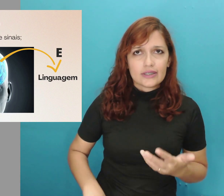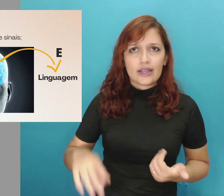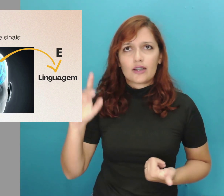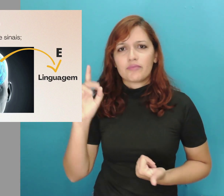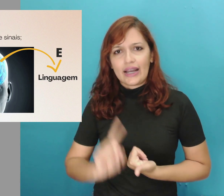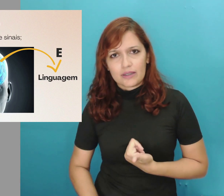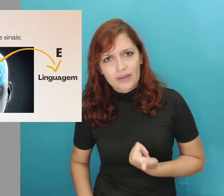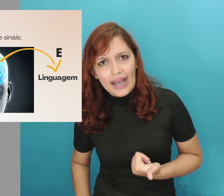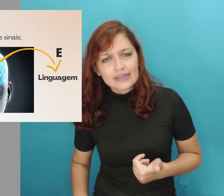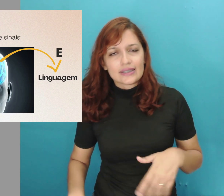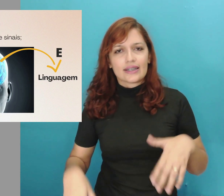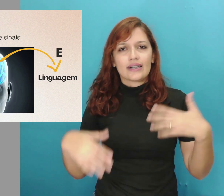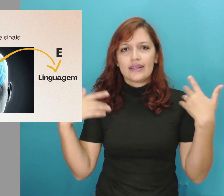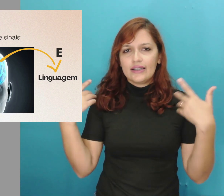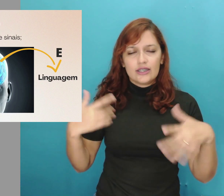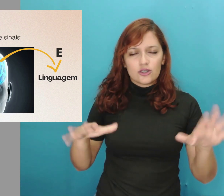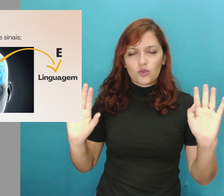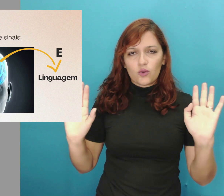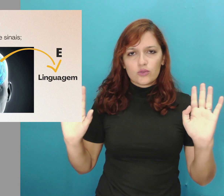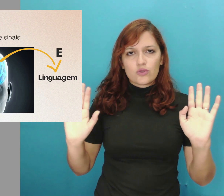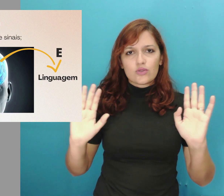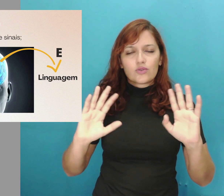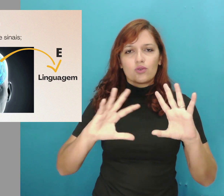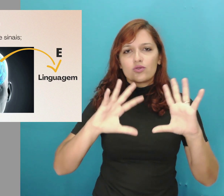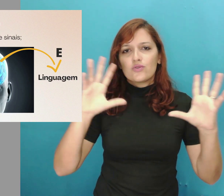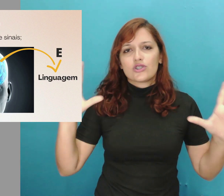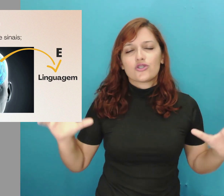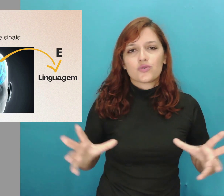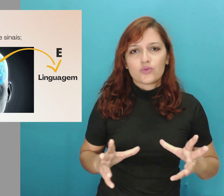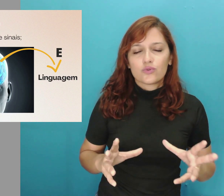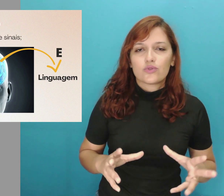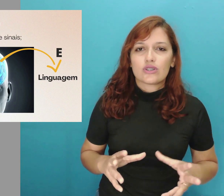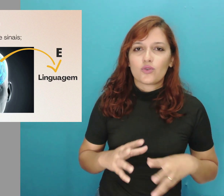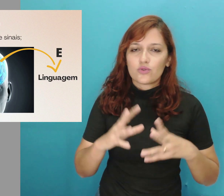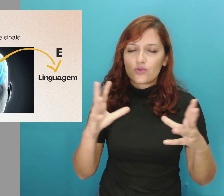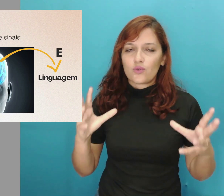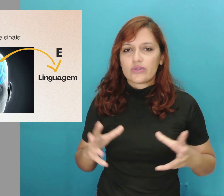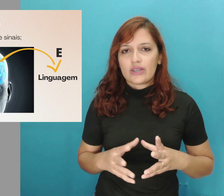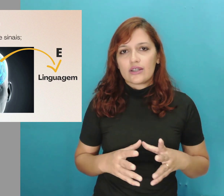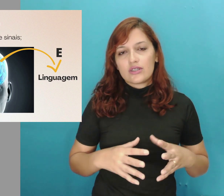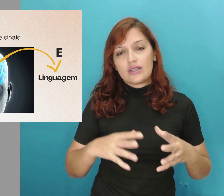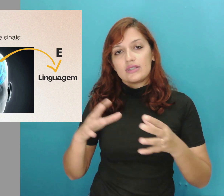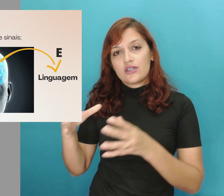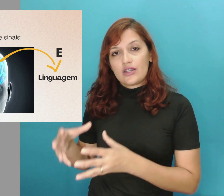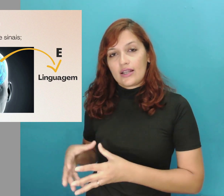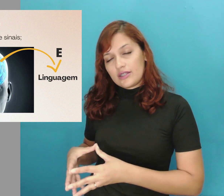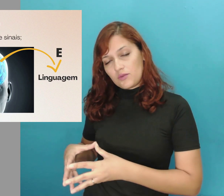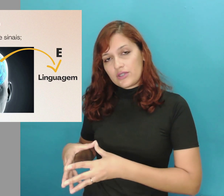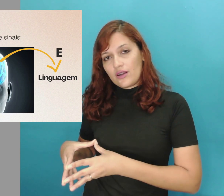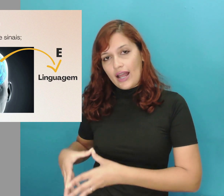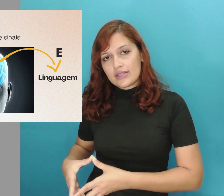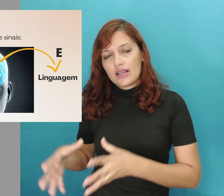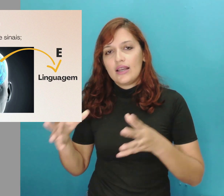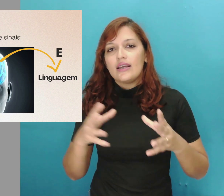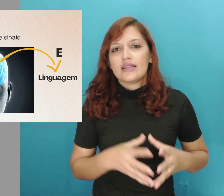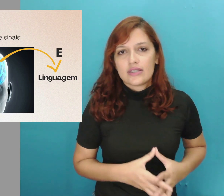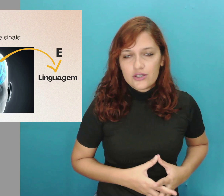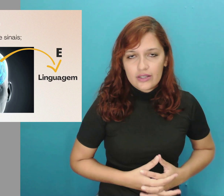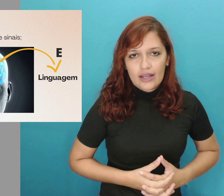Semântica, pragmática, todos os estudos e todos os conceitos que existem nas línguas orais existem nas